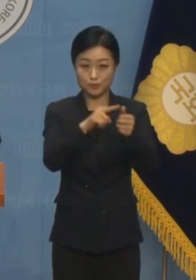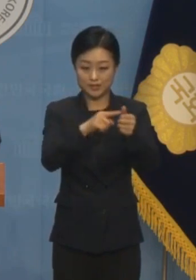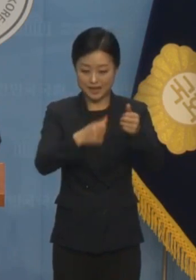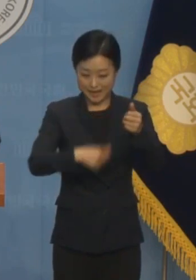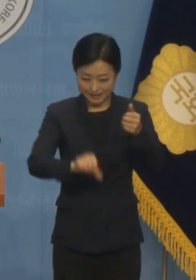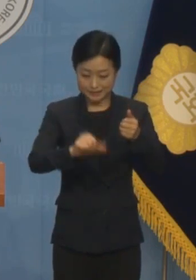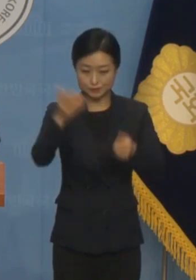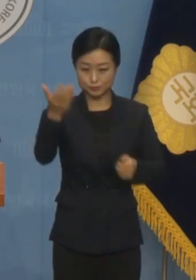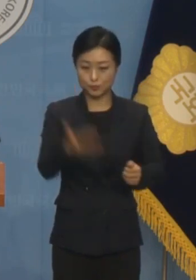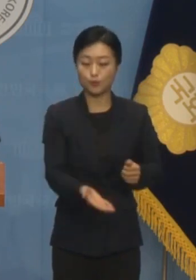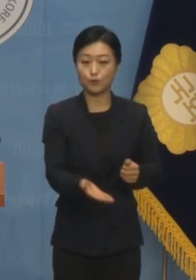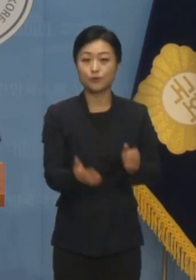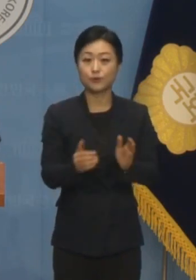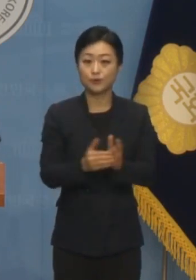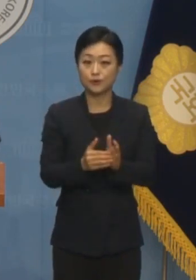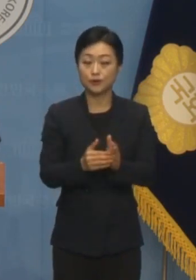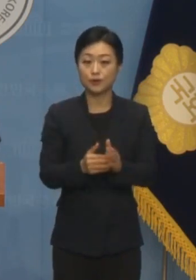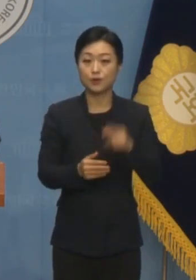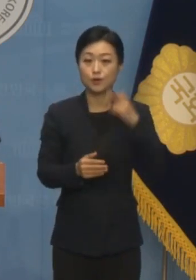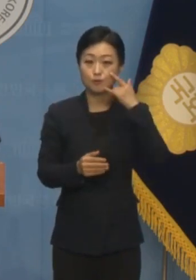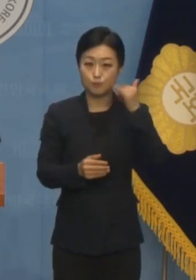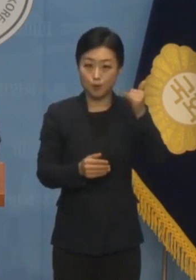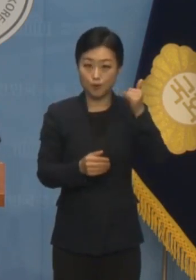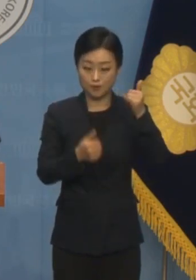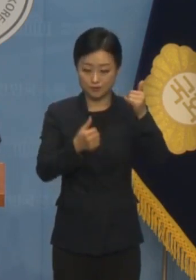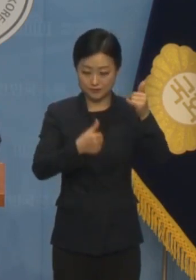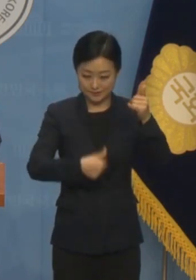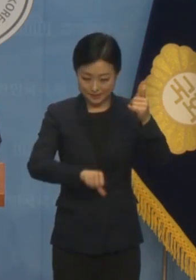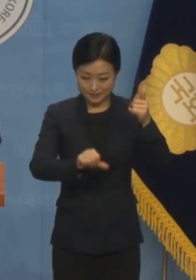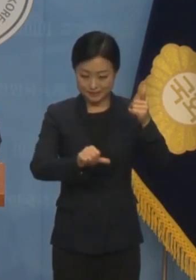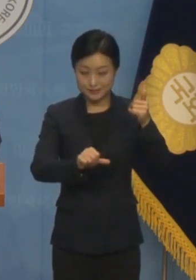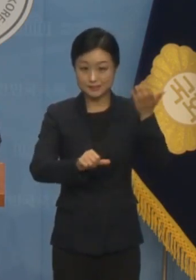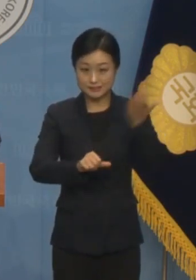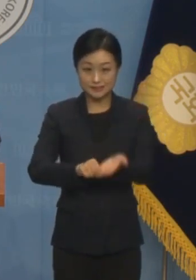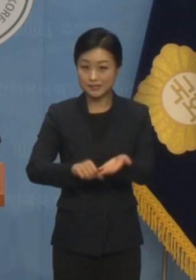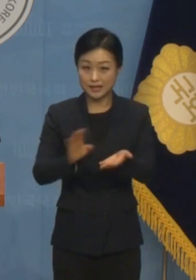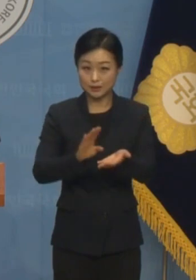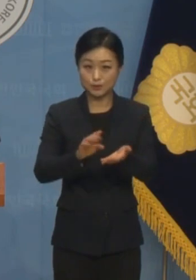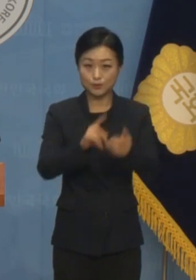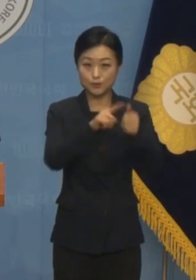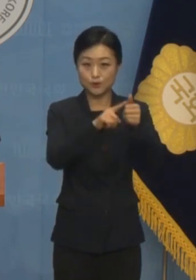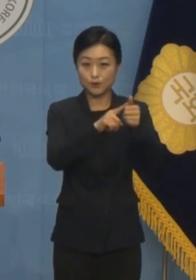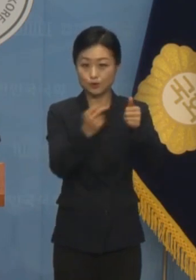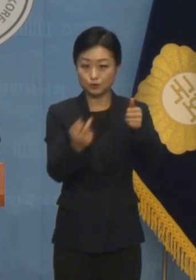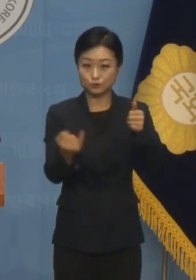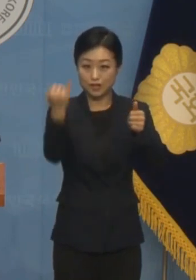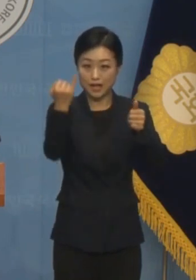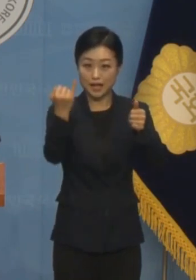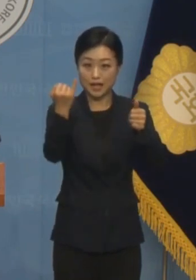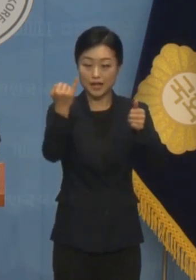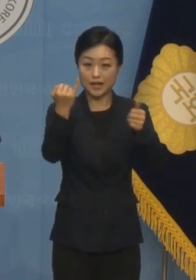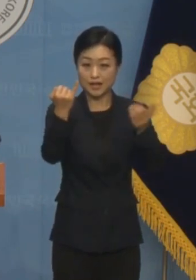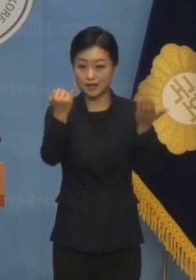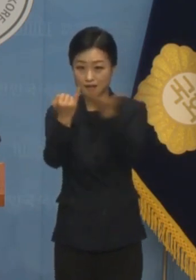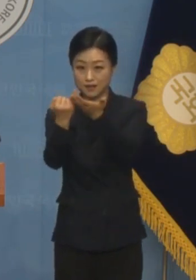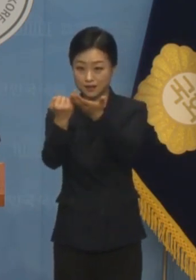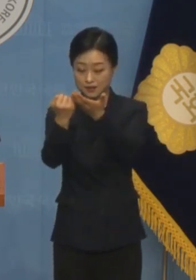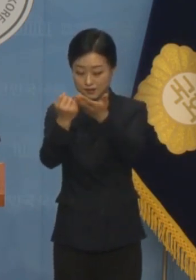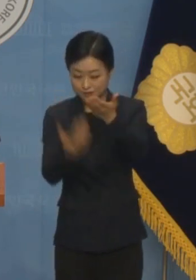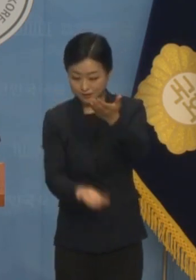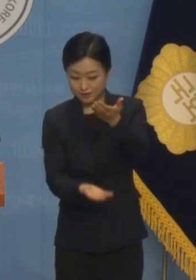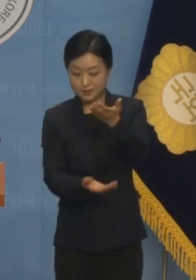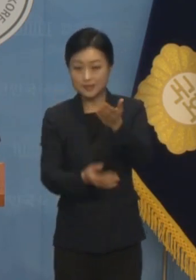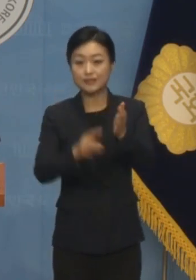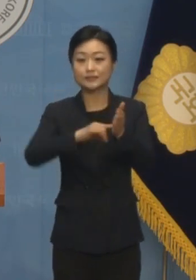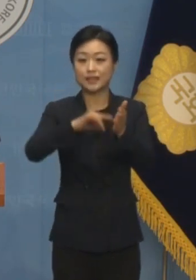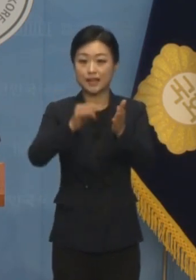합니다. 부모 자식 간 증여보다 부모, 고모, 자식 간 매매 시 세금이 적은 점을